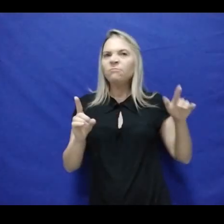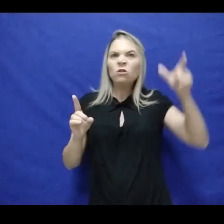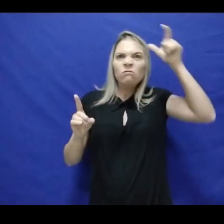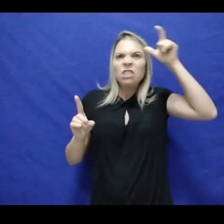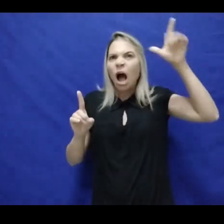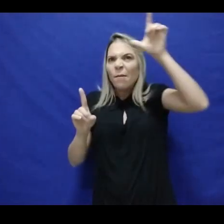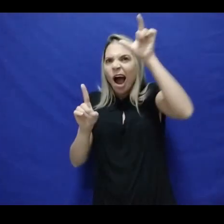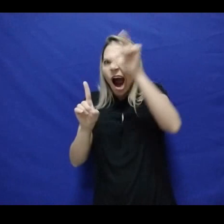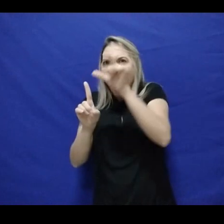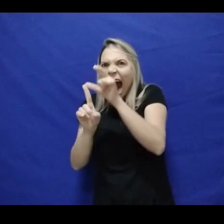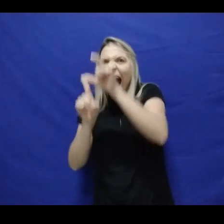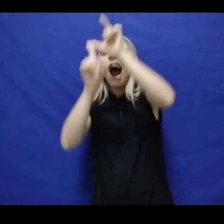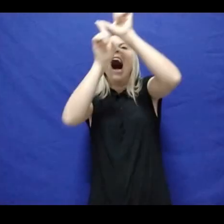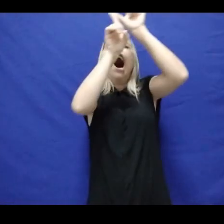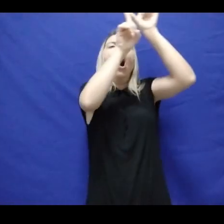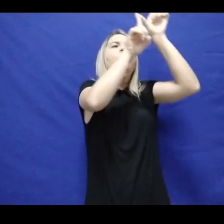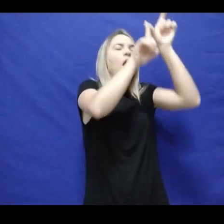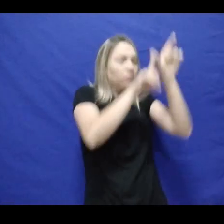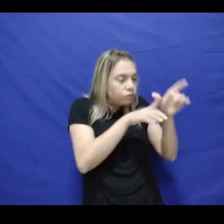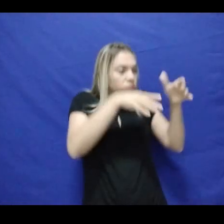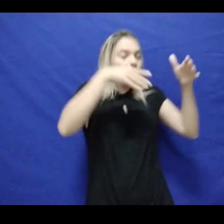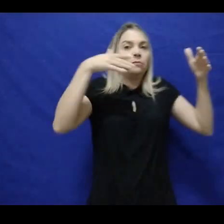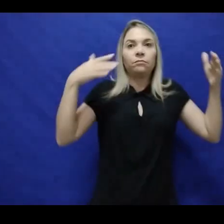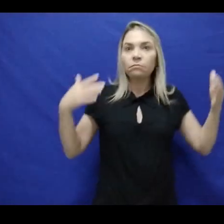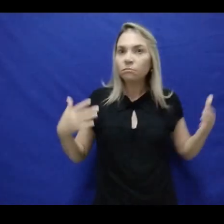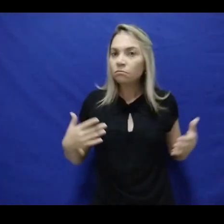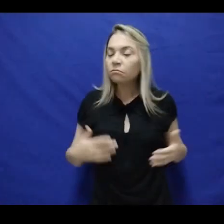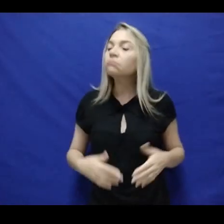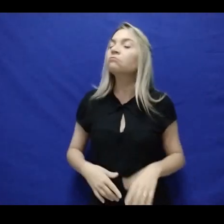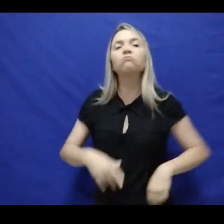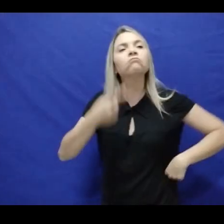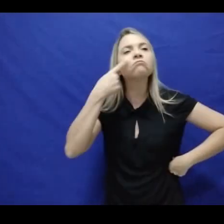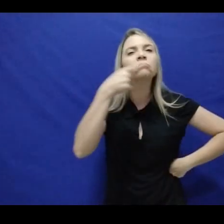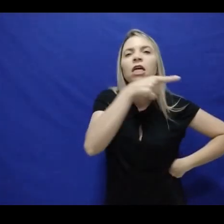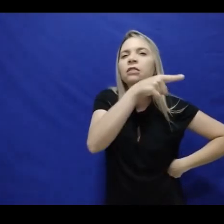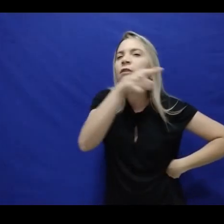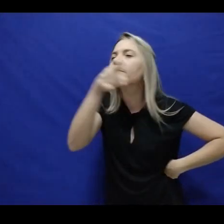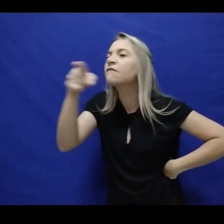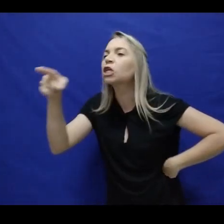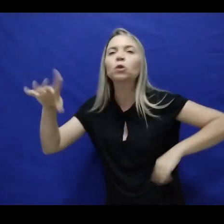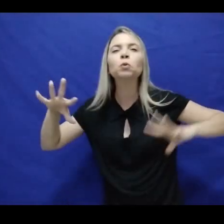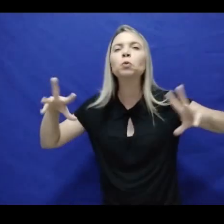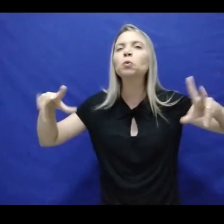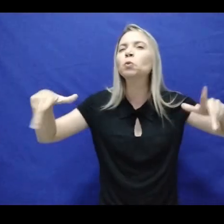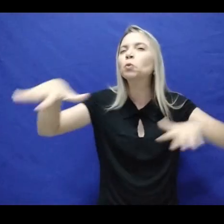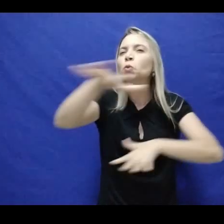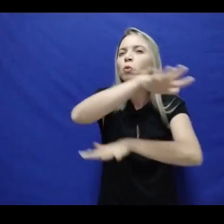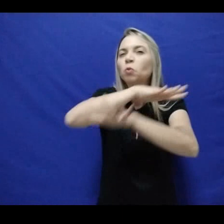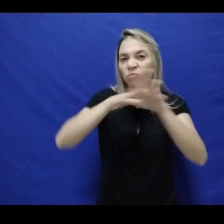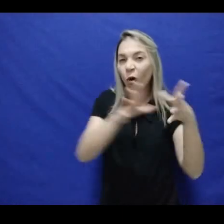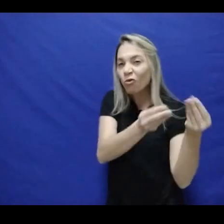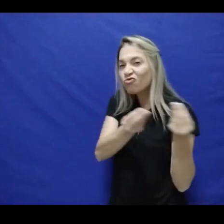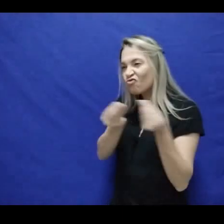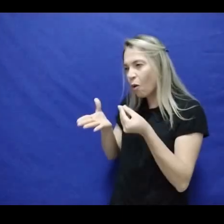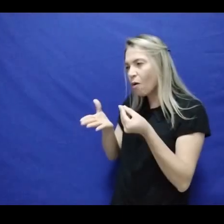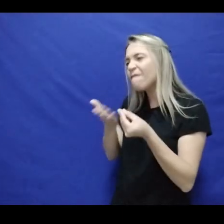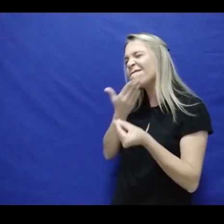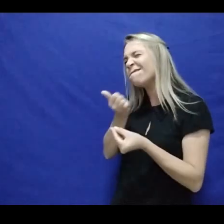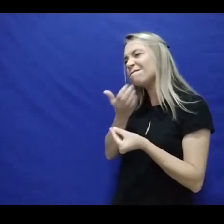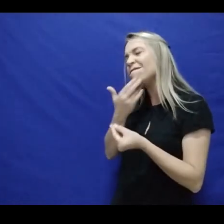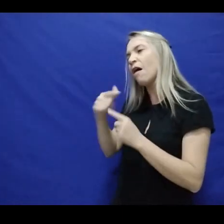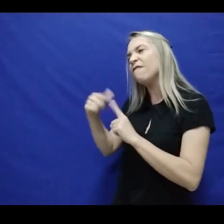alto, mostrou-lhe todos os reinos do mundo e a glória deles. Ele disse: Tudo isto te darei,